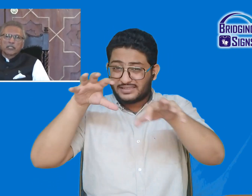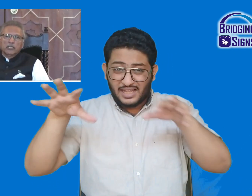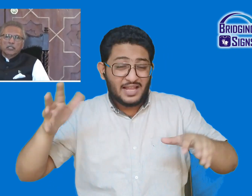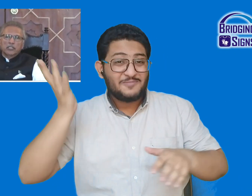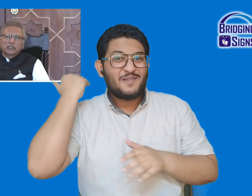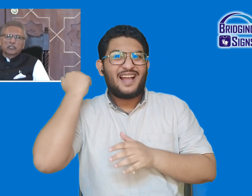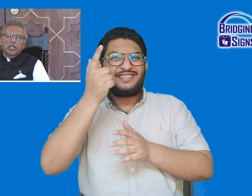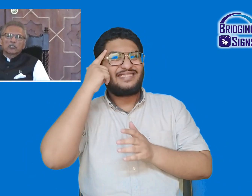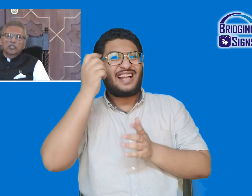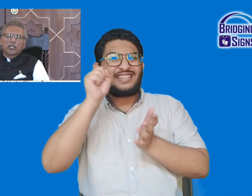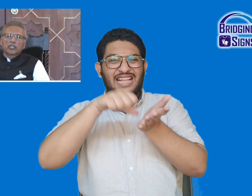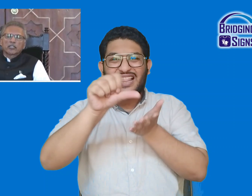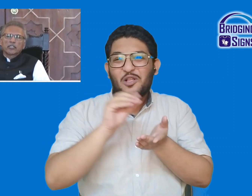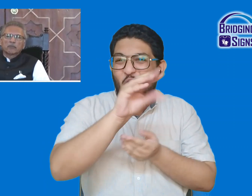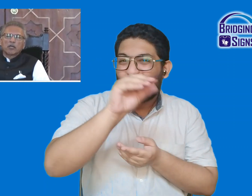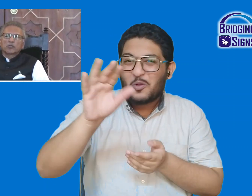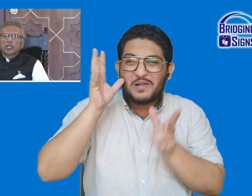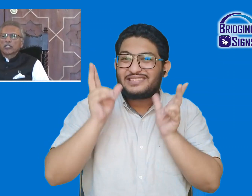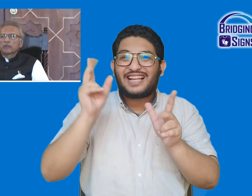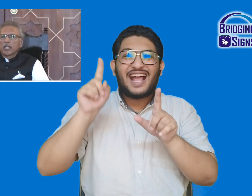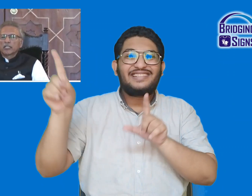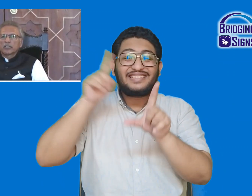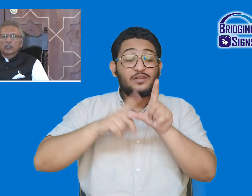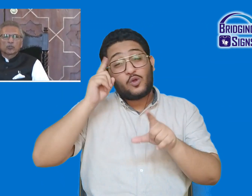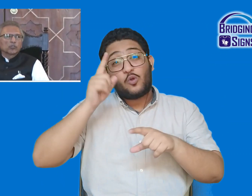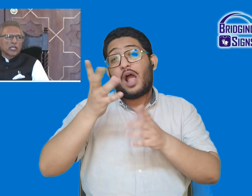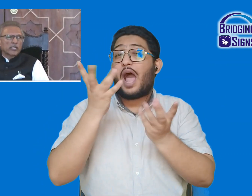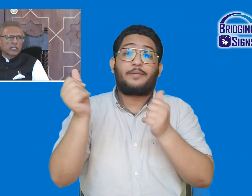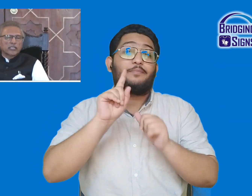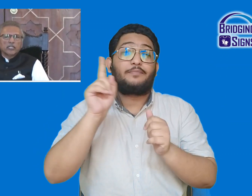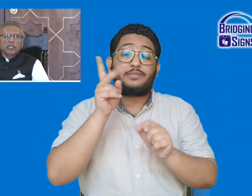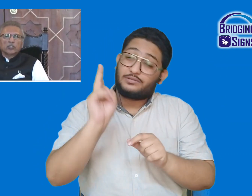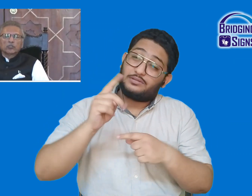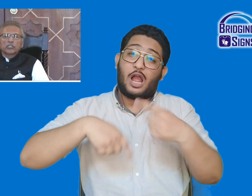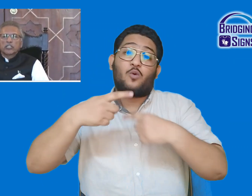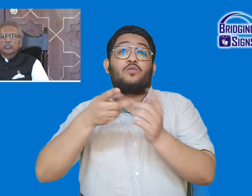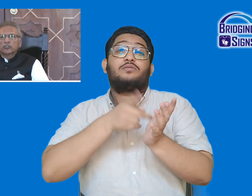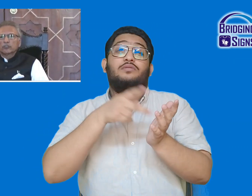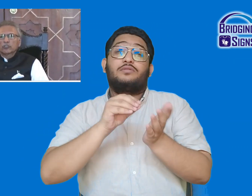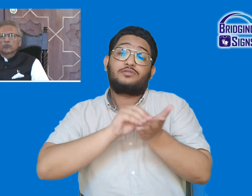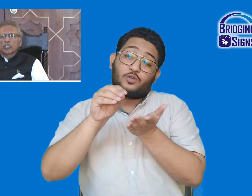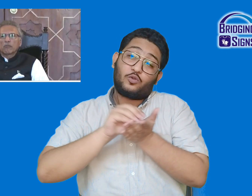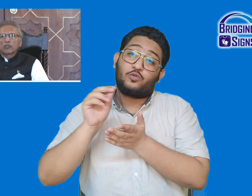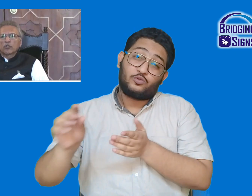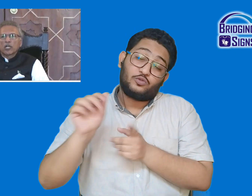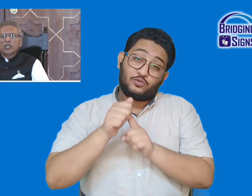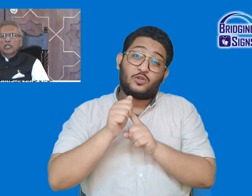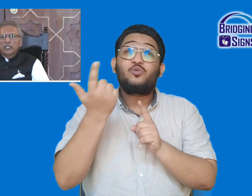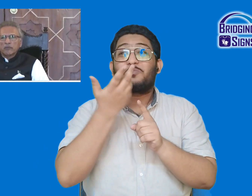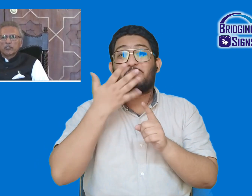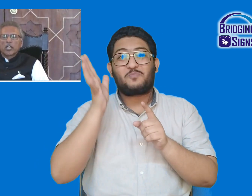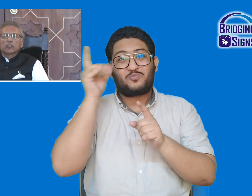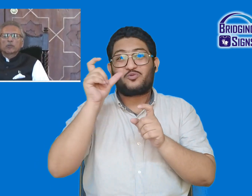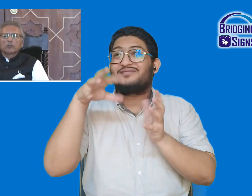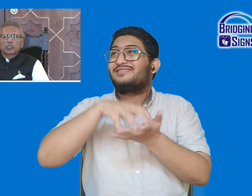میں صدقات اور خیرات کا اہتمام ہوتا ہے رمضان کے اندر، اس کو جاری رکھا جائے، کیونکہ یہ انسٹیٹیوشن مسلمانوں کا